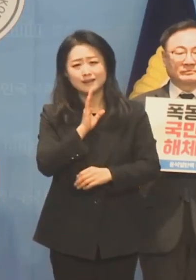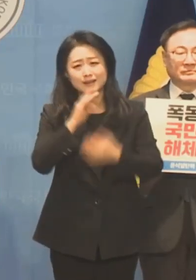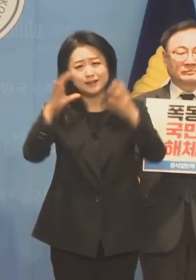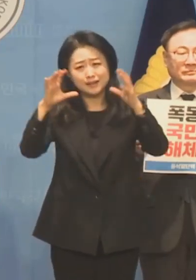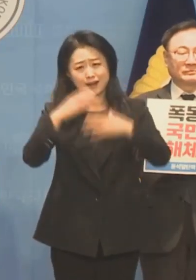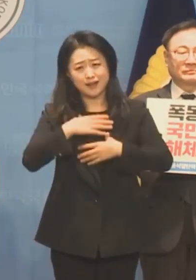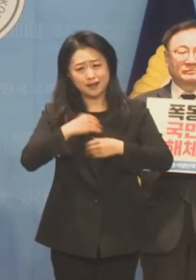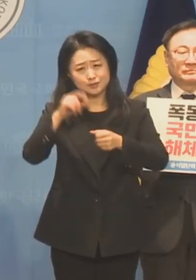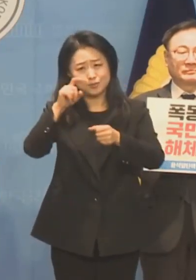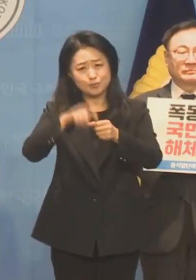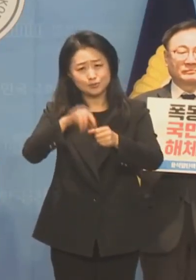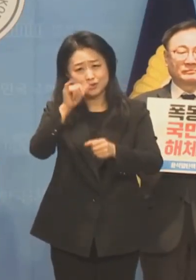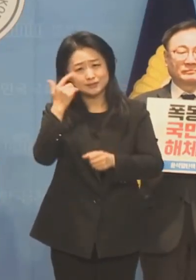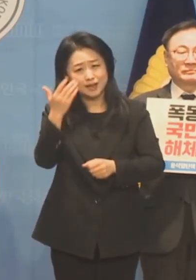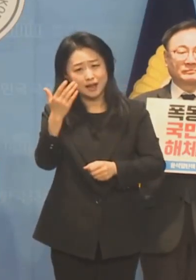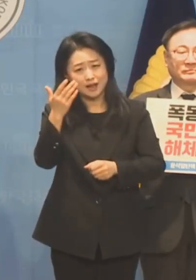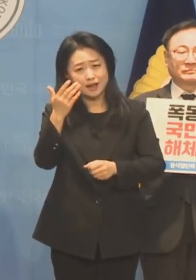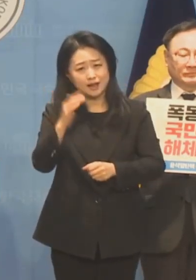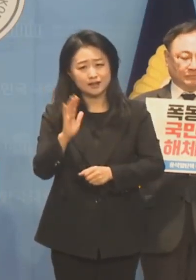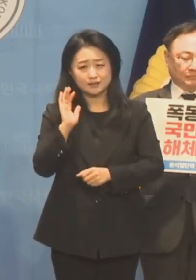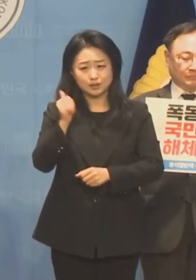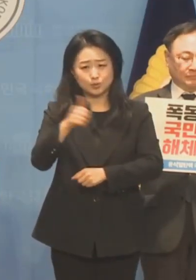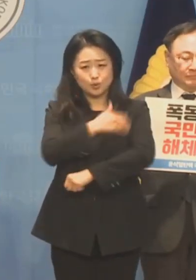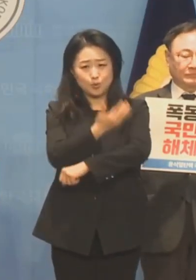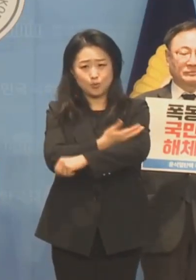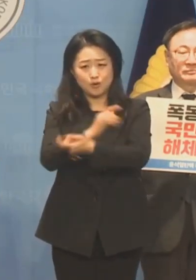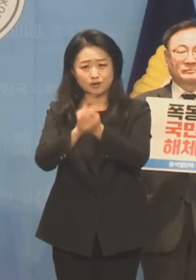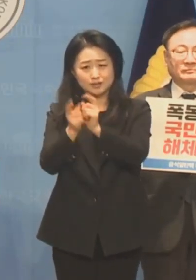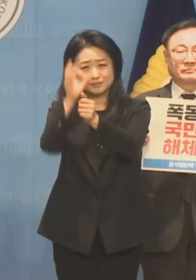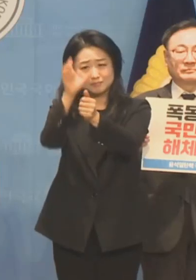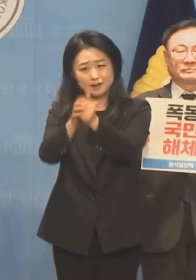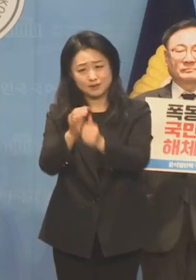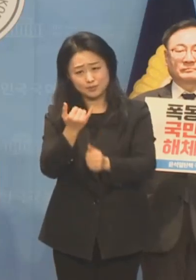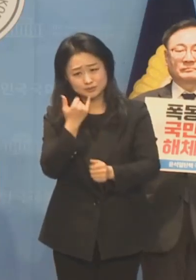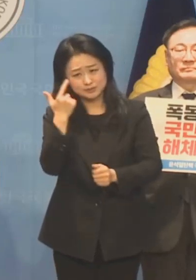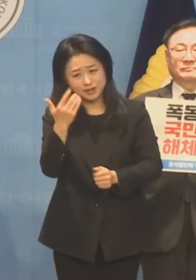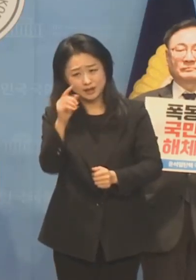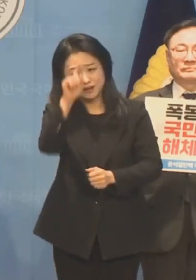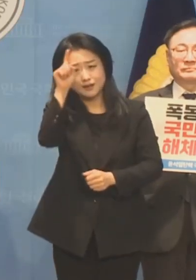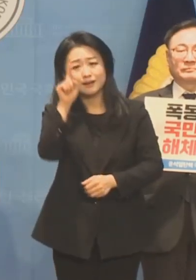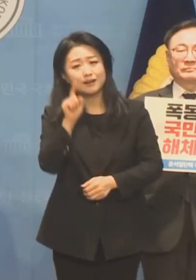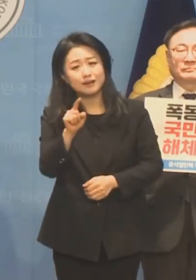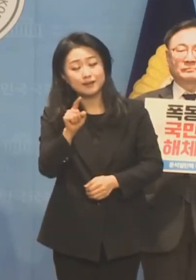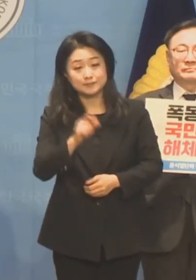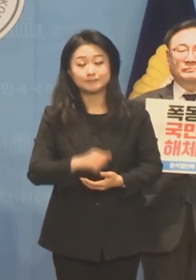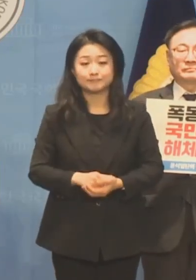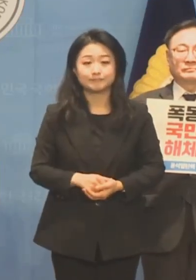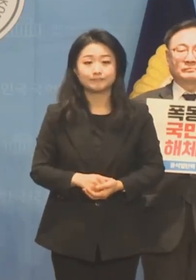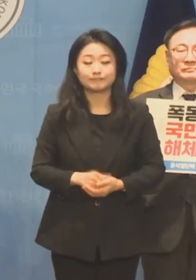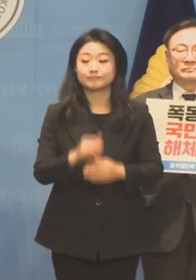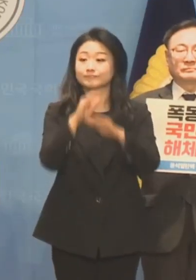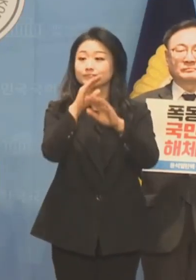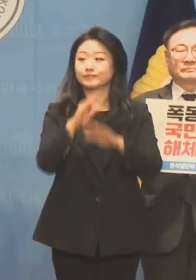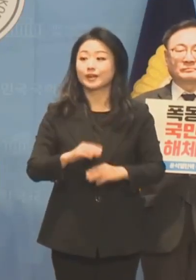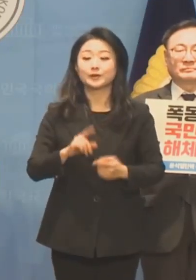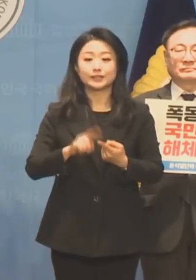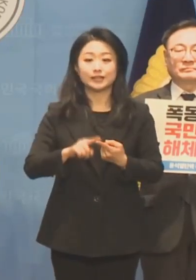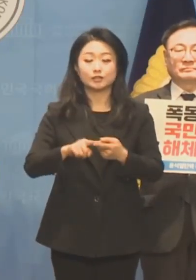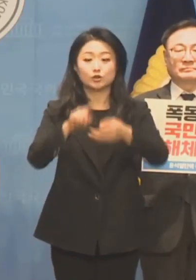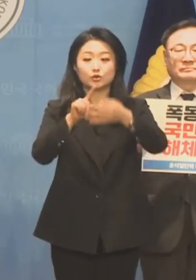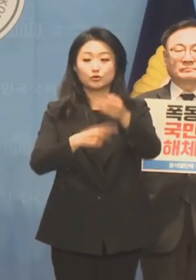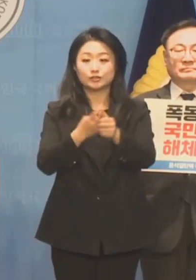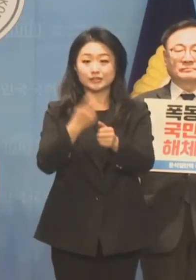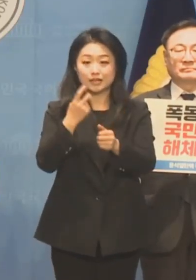나라를 안정시키려고 하는 대통령 권한대행으로서의 역할을 하고 있는 것인가 하는 의구심이 들고 있습니다. 이와 관련해서 윤석열